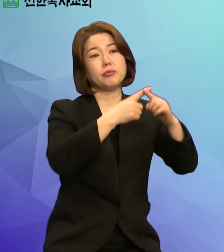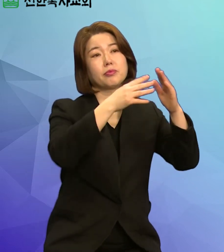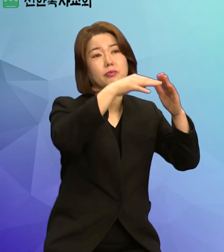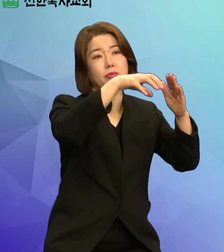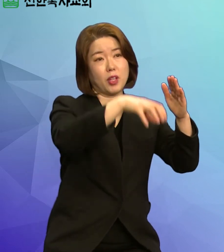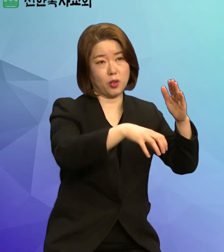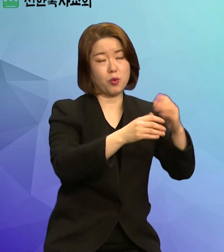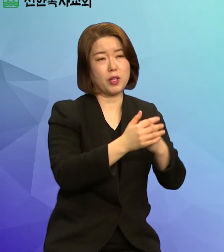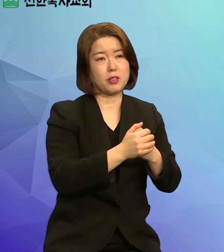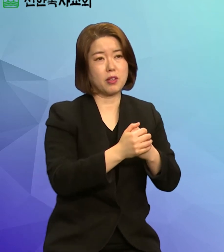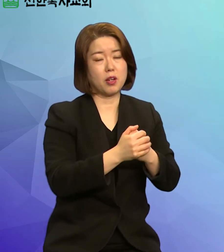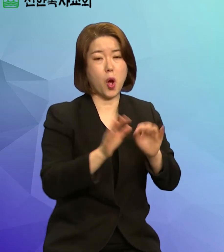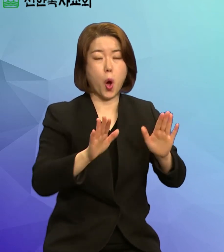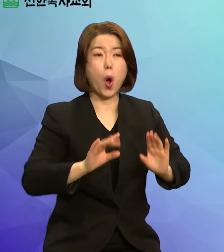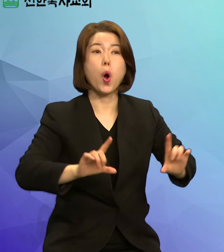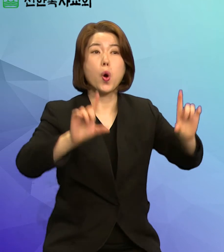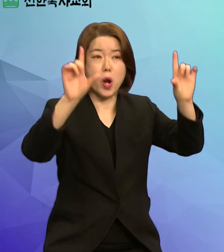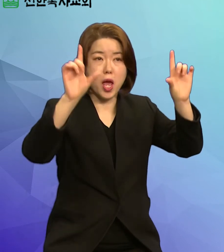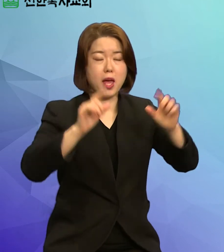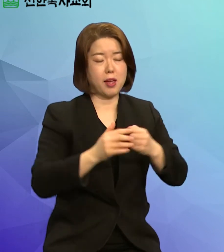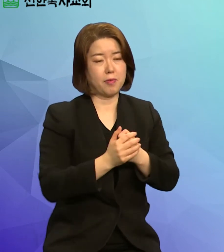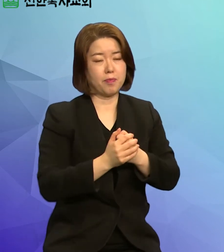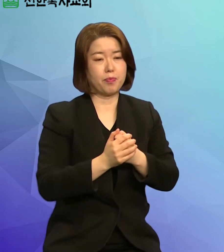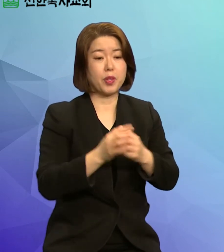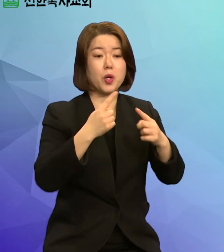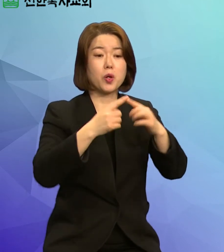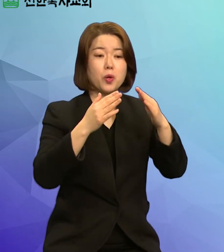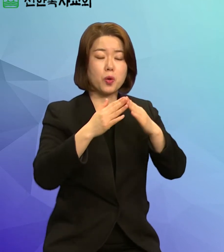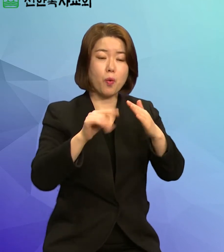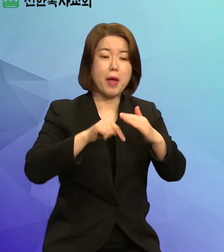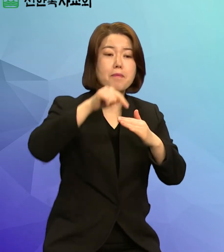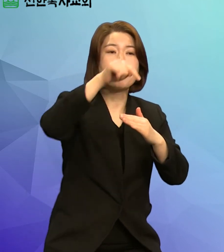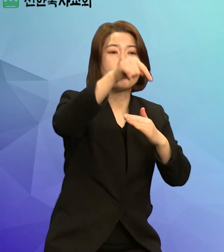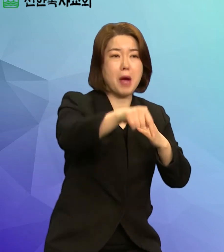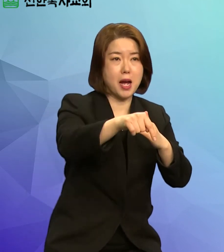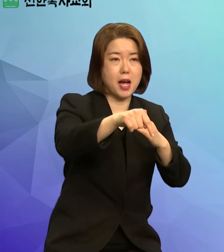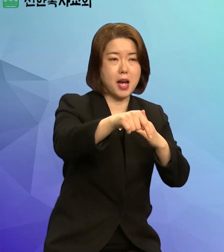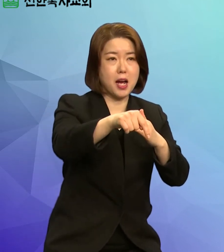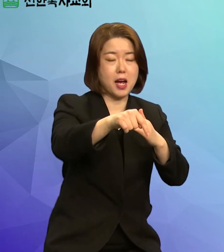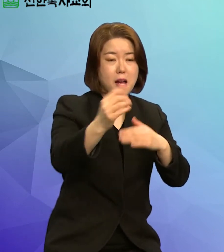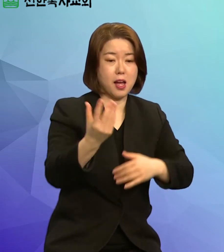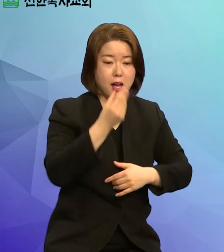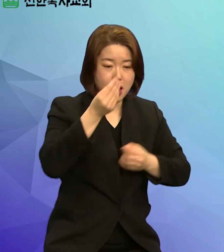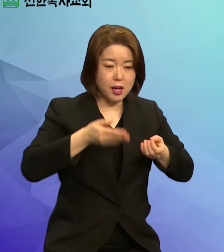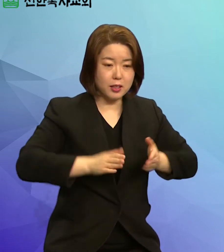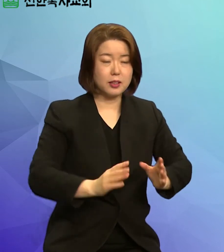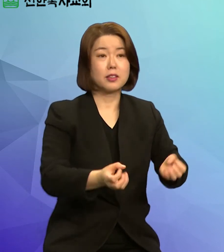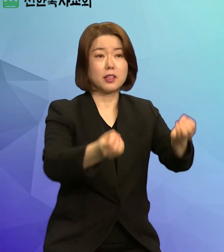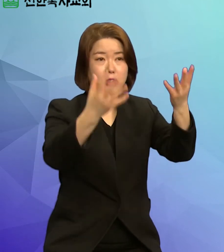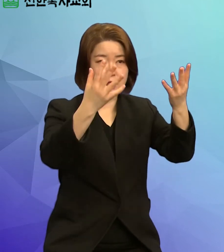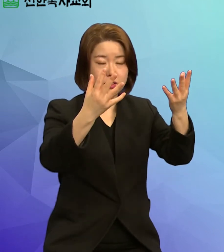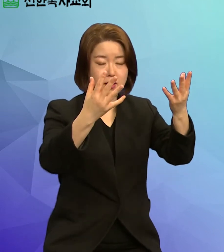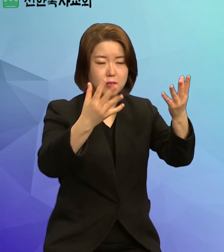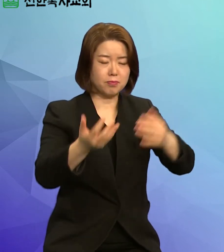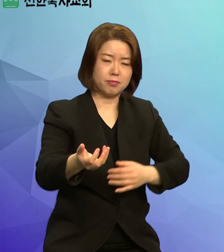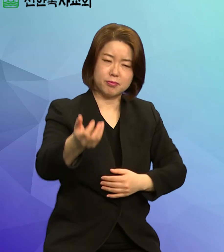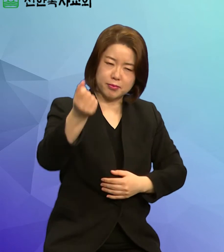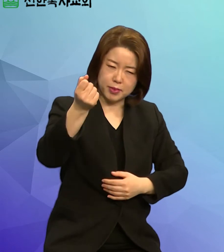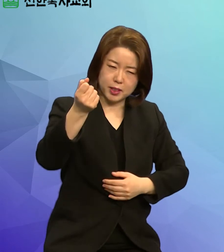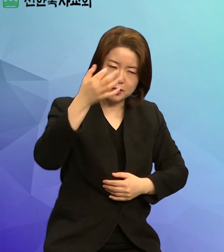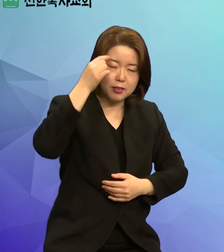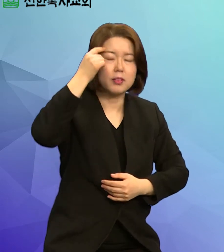교회에서 올해는 교회 밖 성탄절을 보내야 되겠구나 하는 사실을